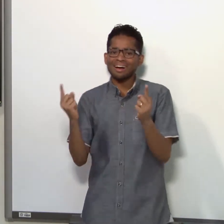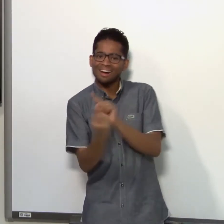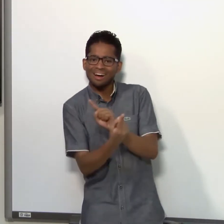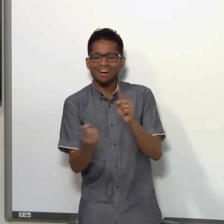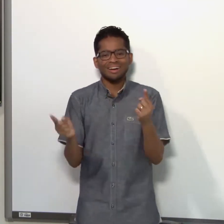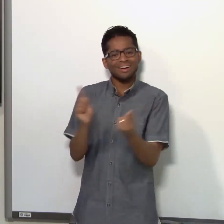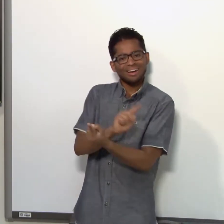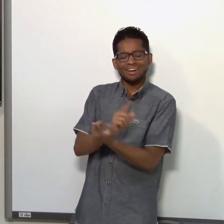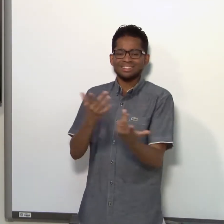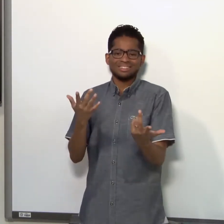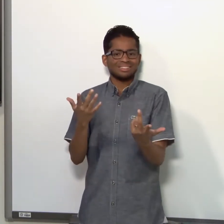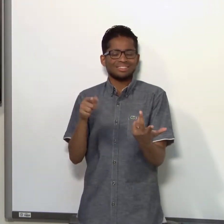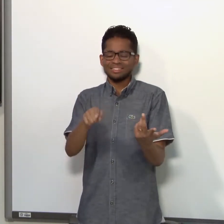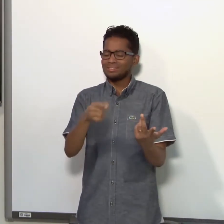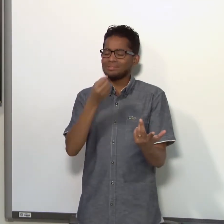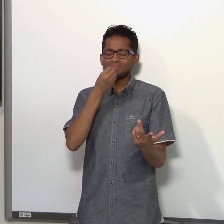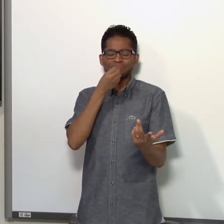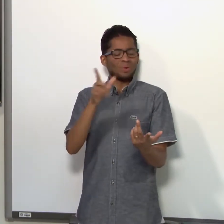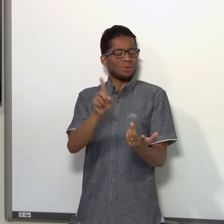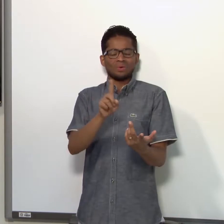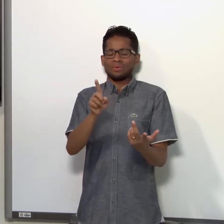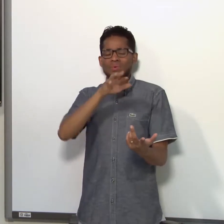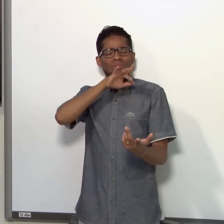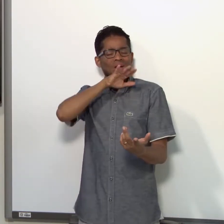A língua de sinais com a estrutura do português.